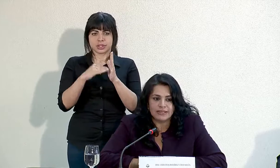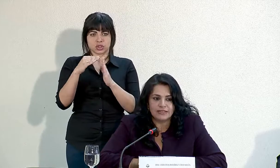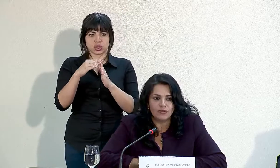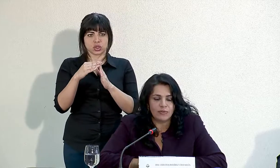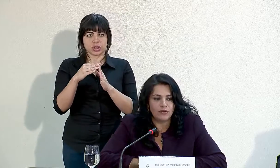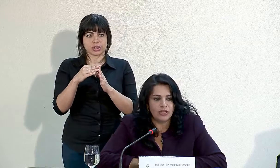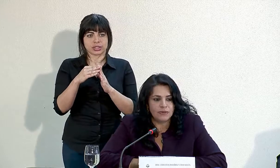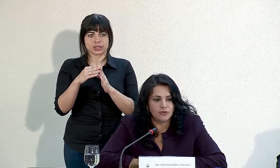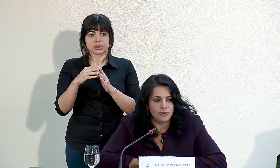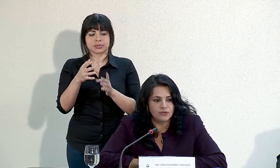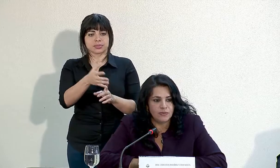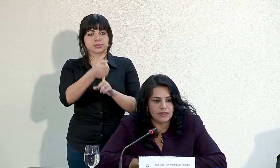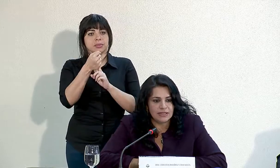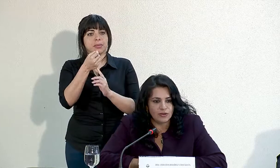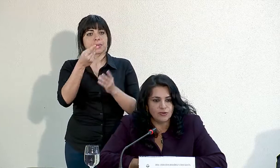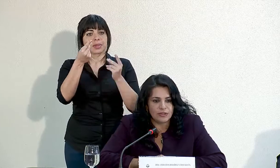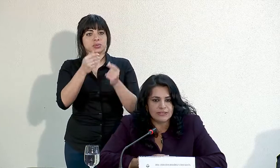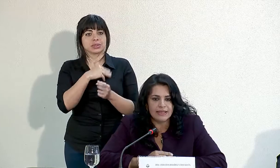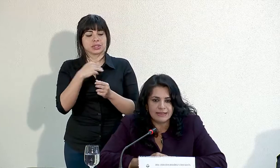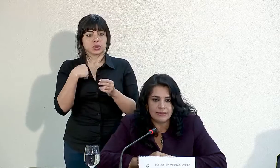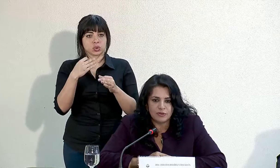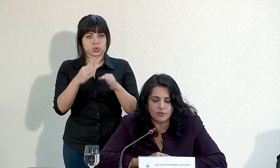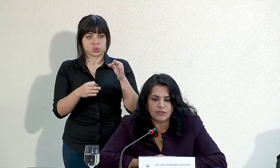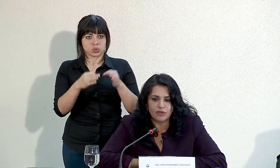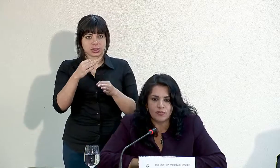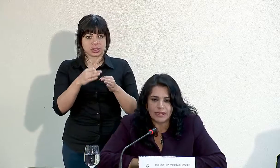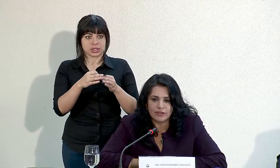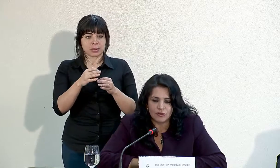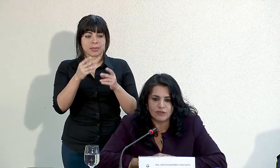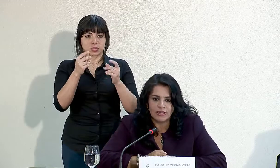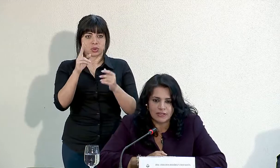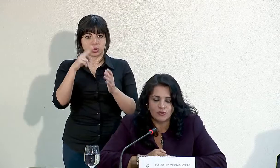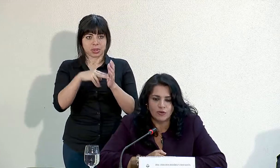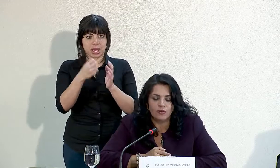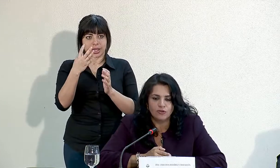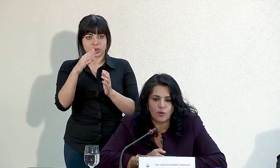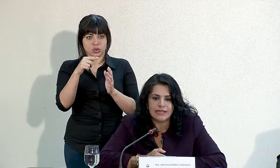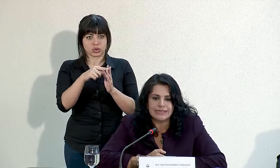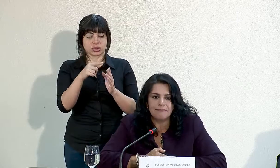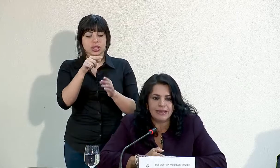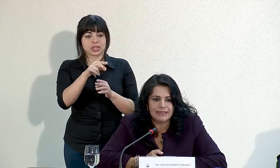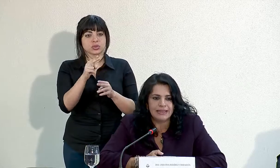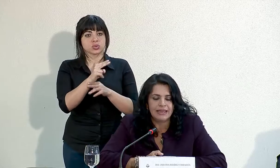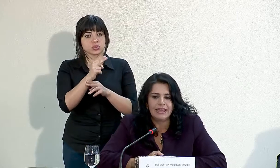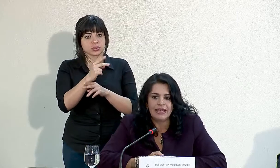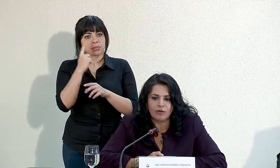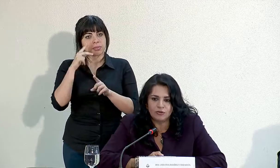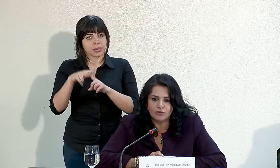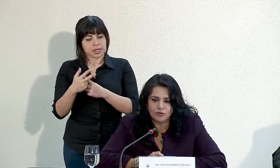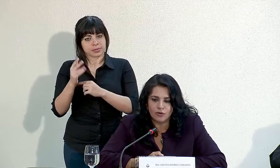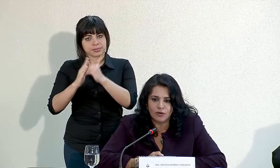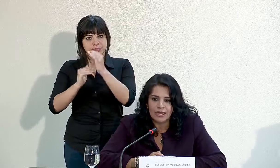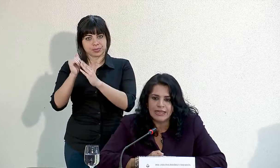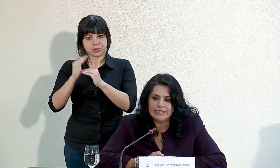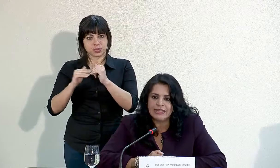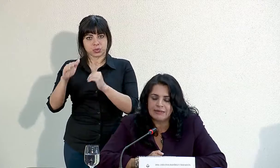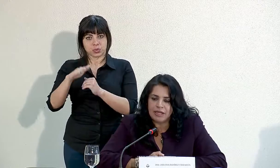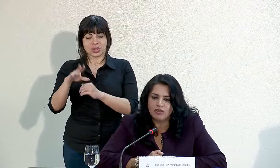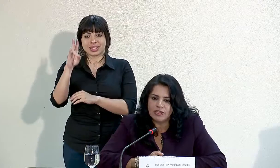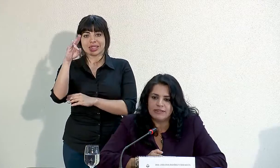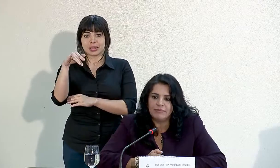millones que se tomaron del presupuesto del Ministerio de Justicia, del presupuesto 2014, que son con los cuales se emprende la construcción,